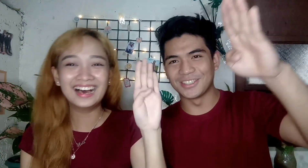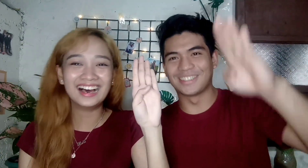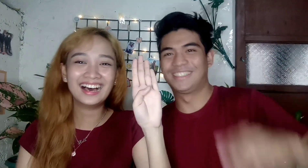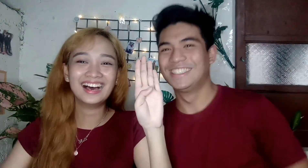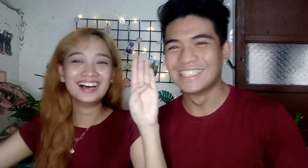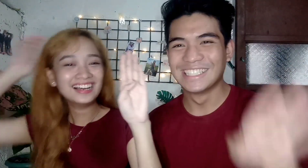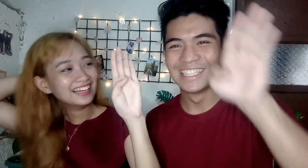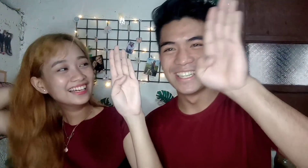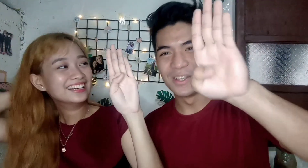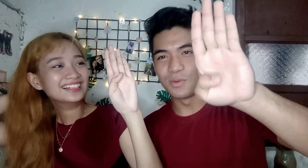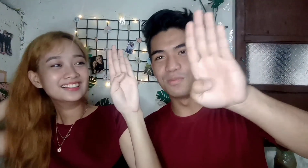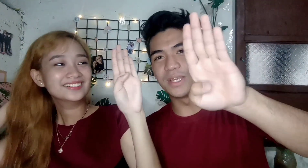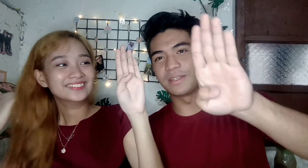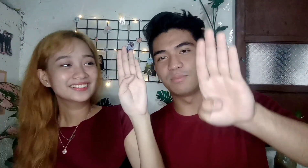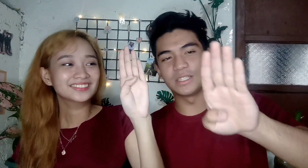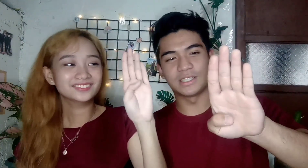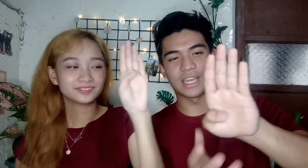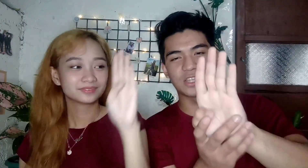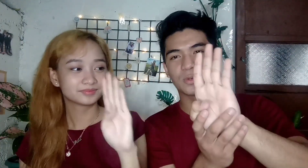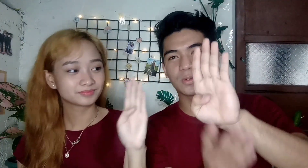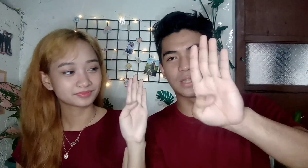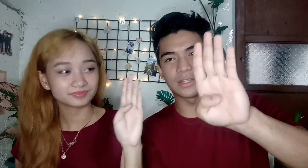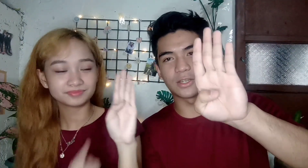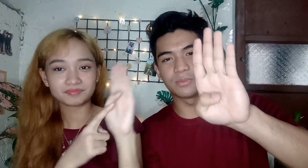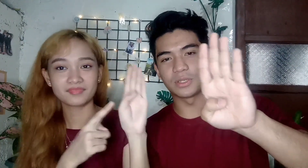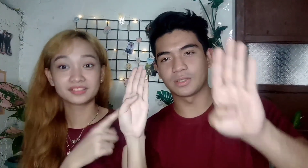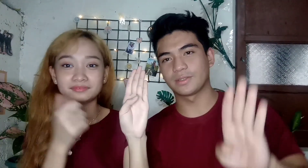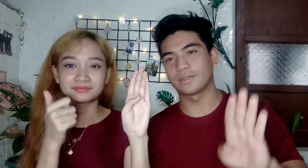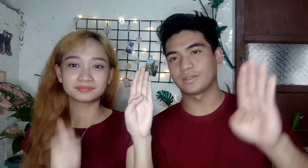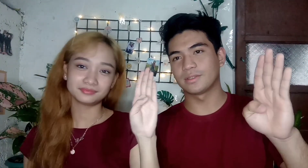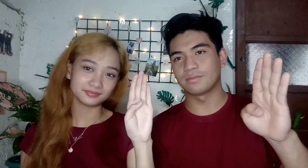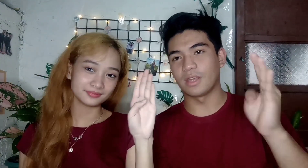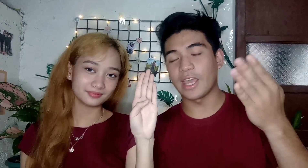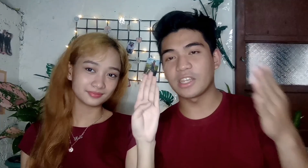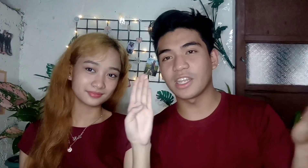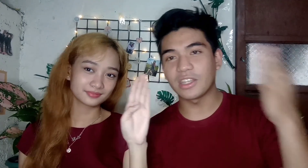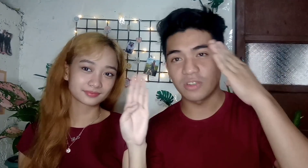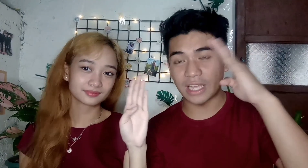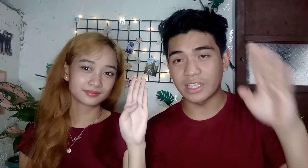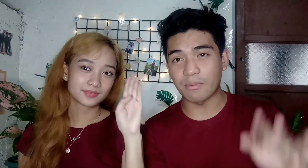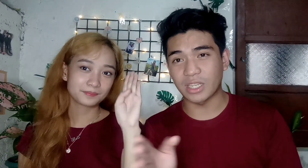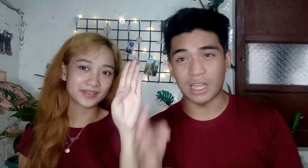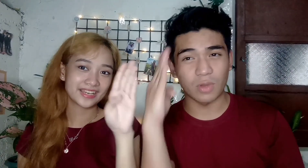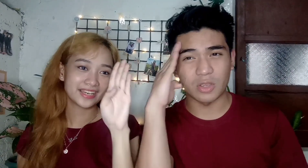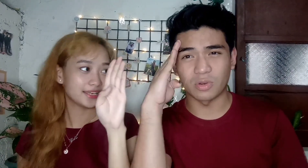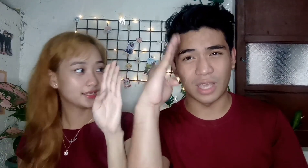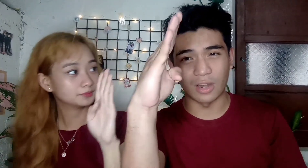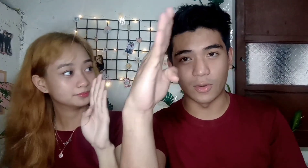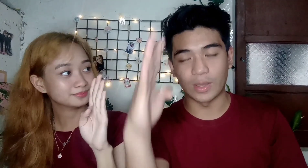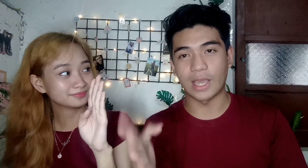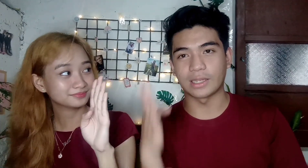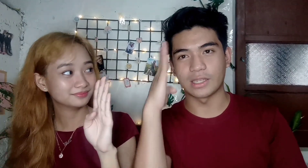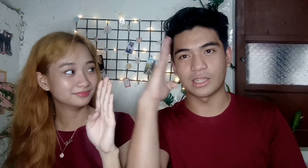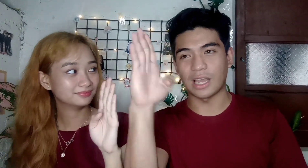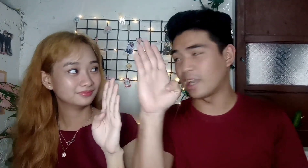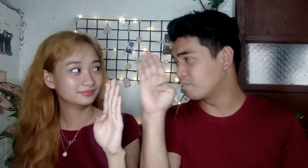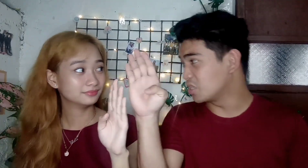Loot. B. B. Ayan yung letter B. Ayan, ayan yung lagi namin ginagawa yung hello. Ayan, ganyan. Naka-B,